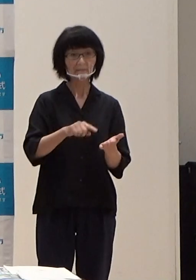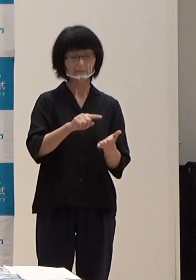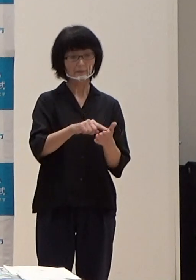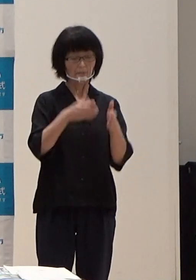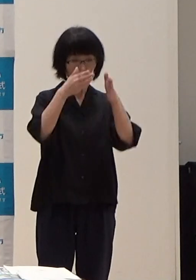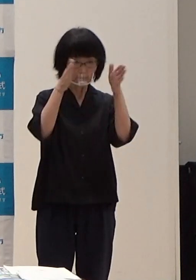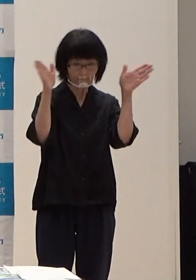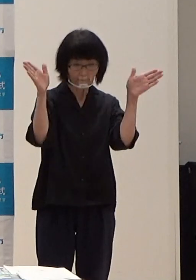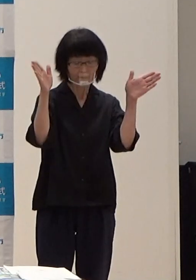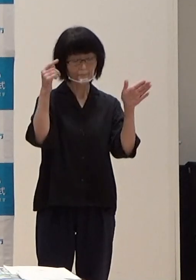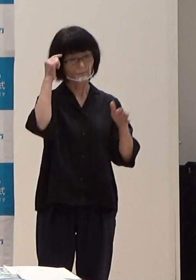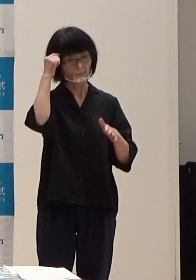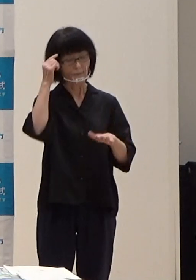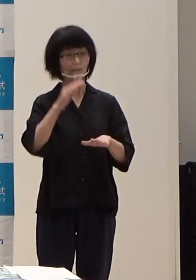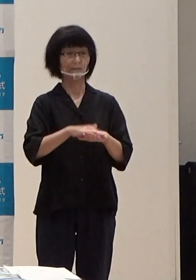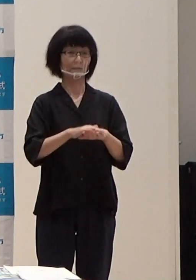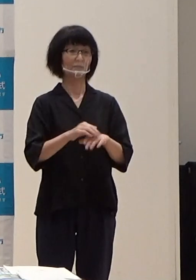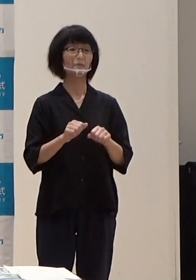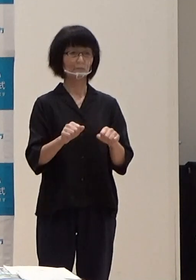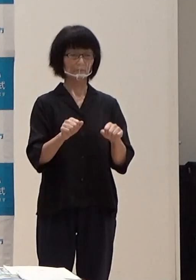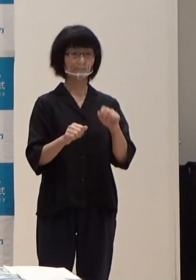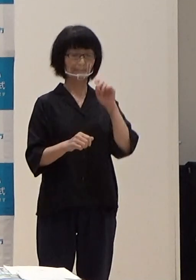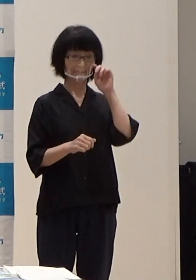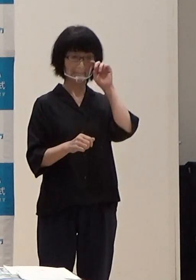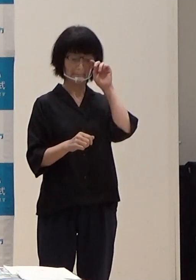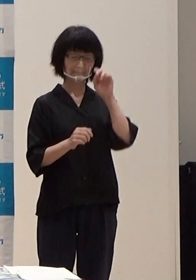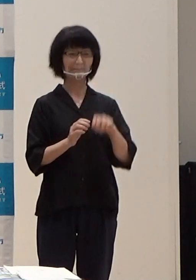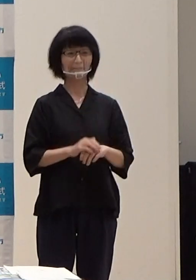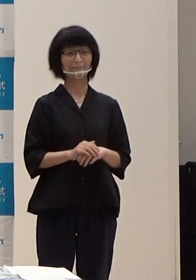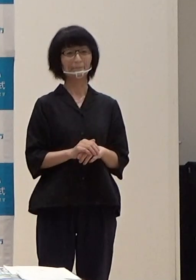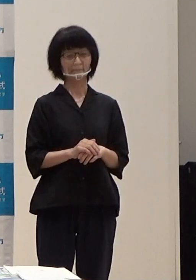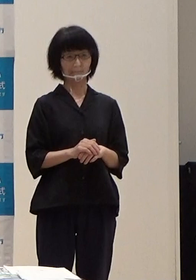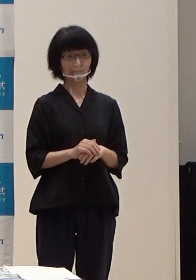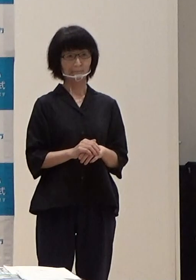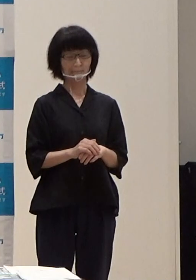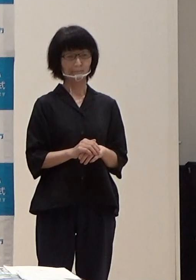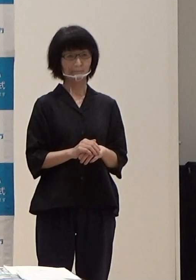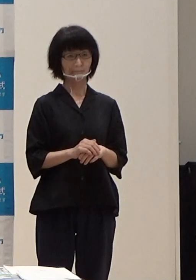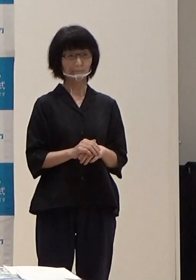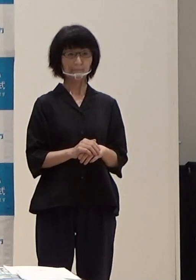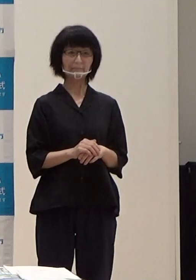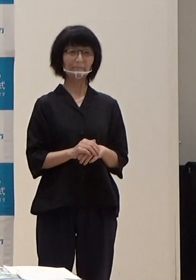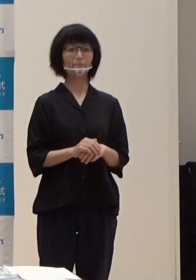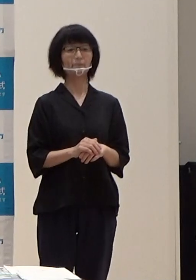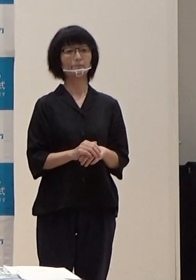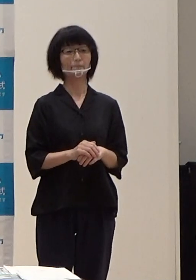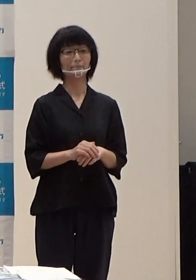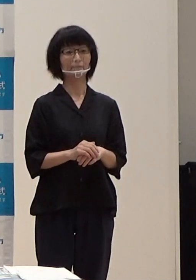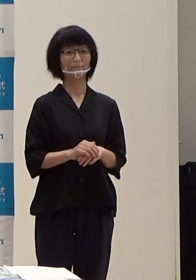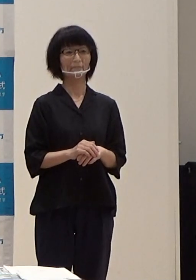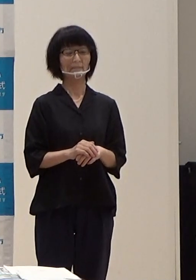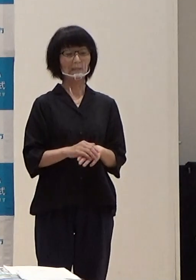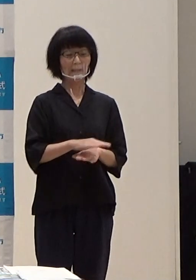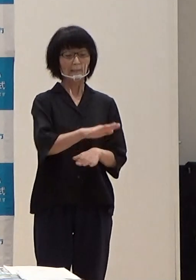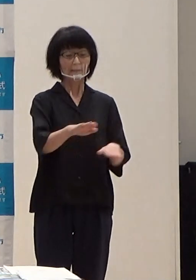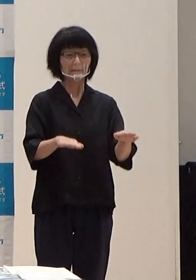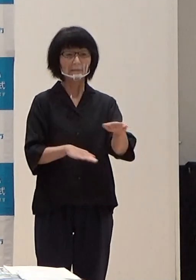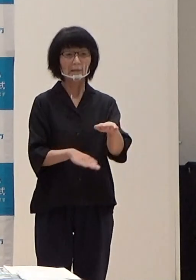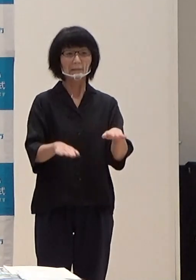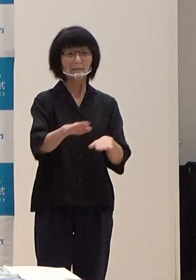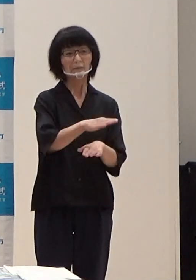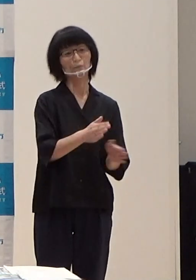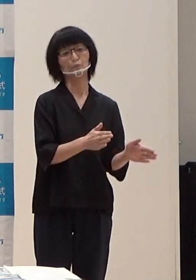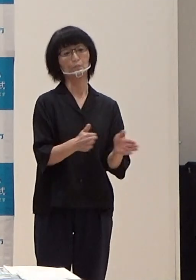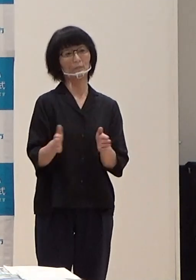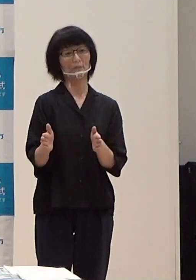。で、その場合ですね、新たに注目しておりますのがインターチェンジ周辺でございますね。非